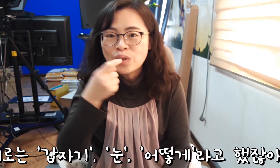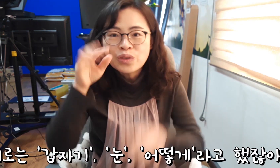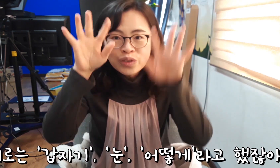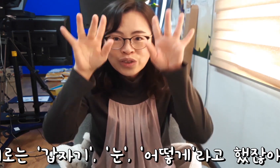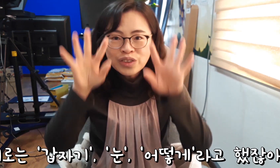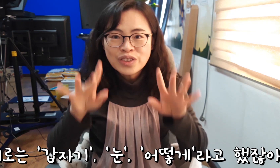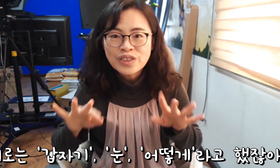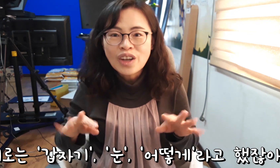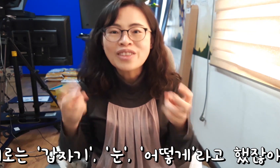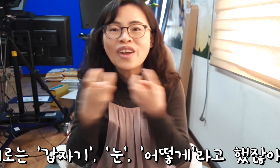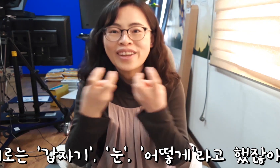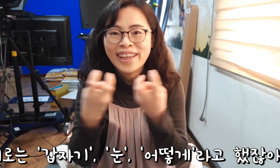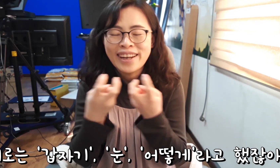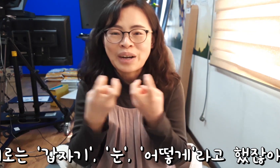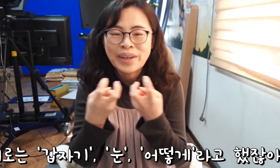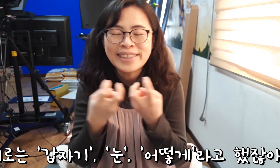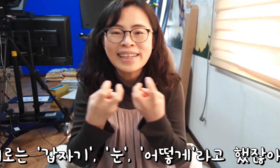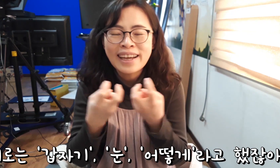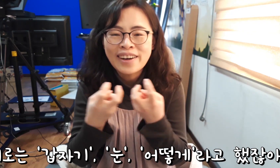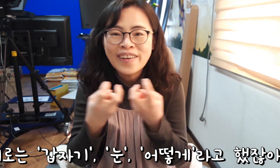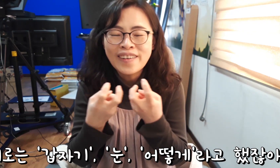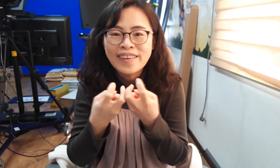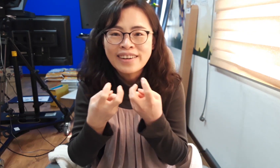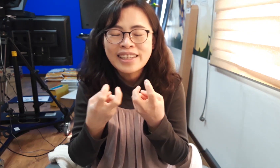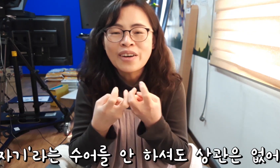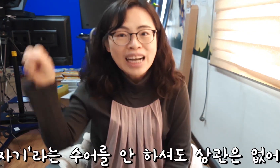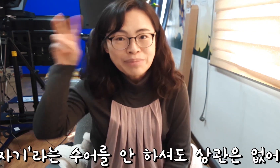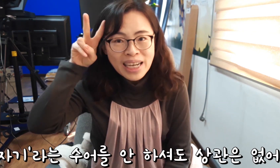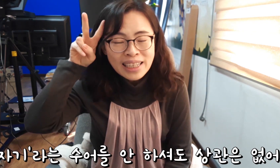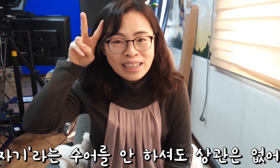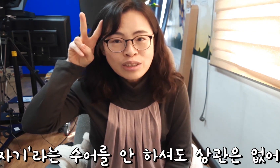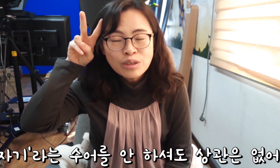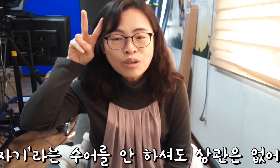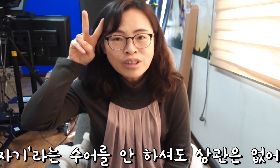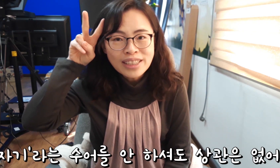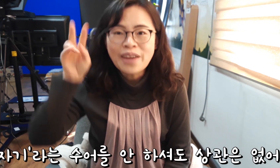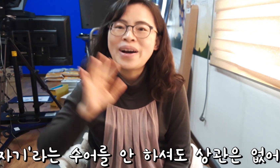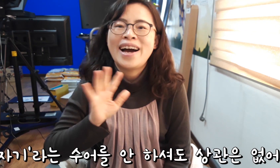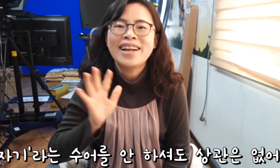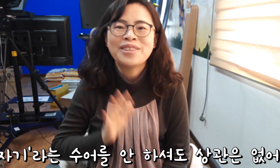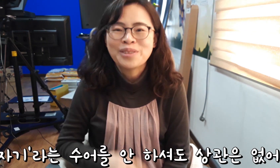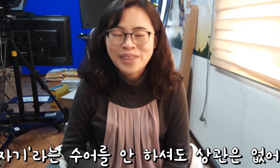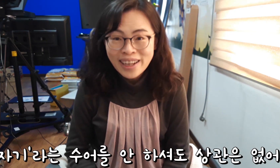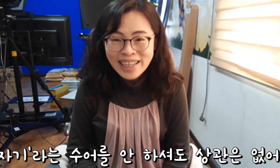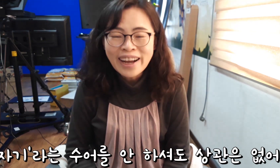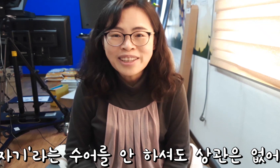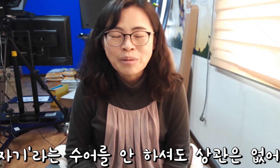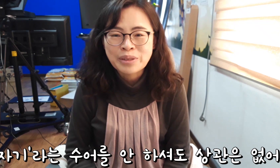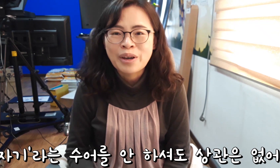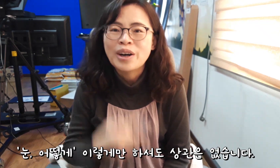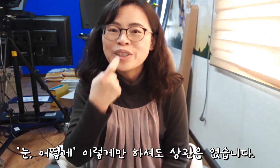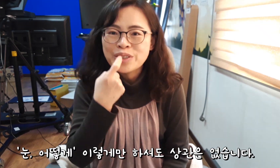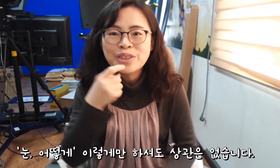눈, 어떻게 라고 했잖아요. 근데 여기 갑자기라는 수어를 사용 안 하셔도 상관은 없어요.